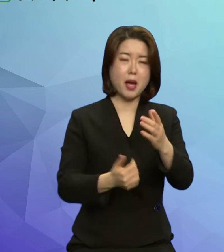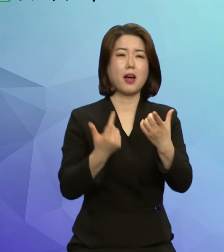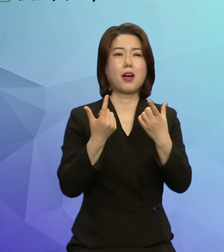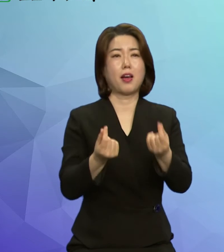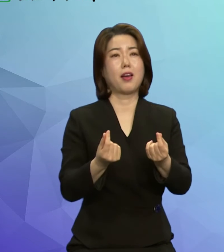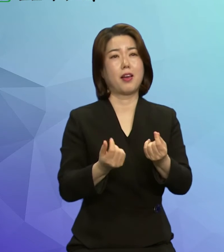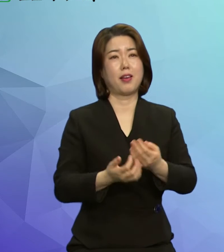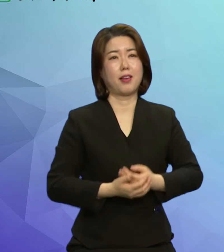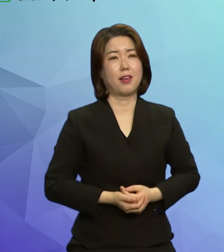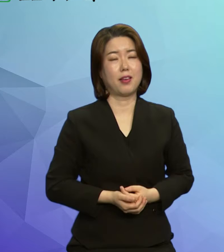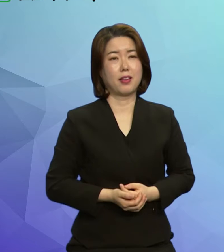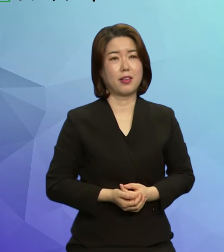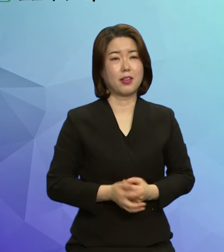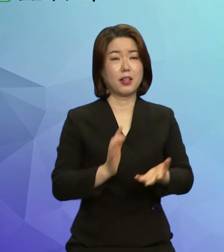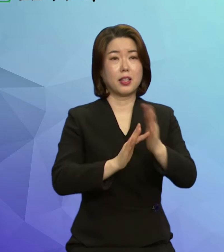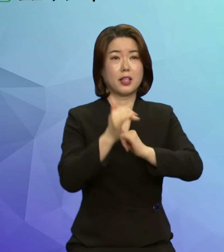거죠.